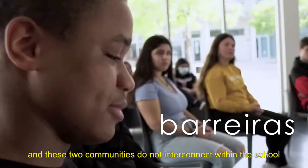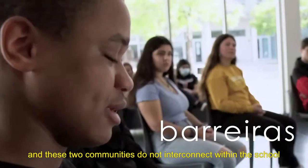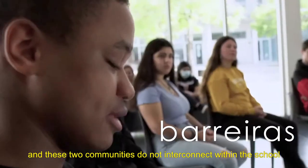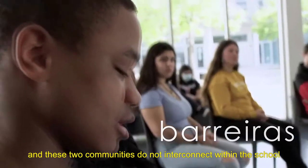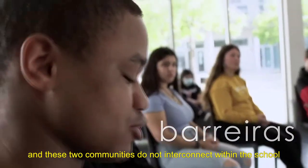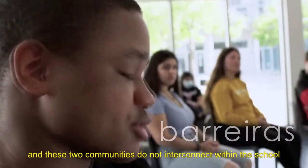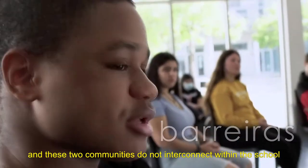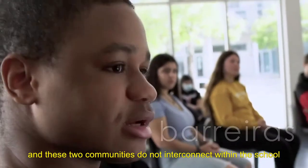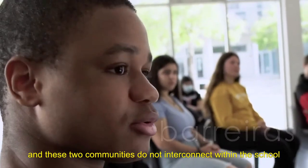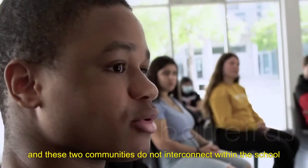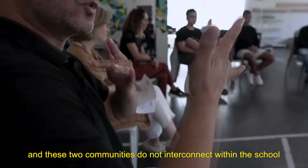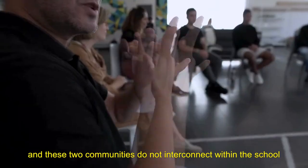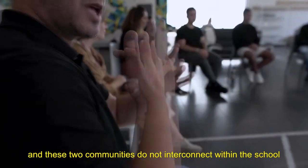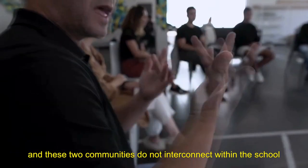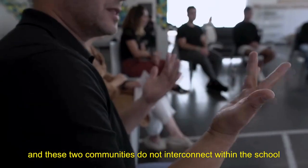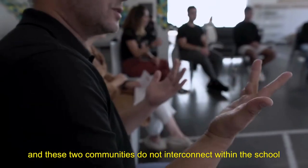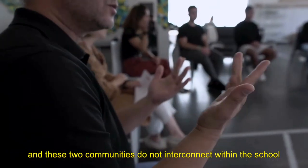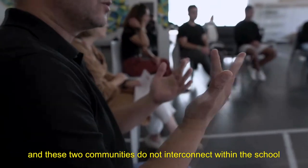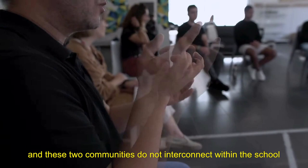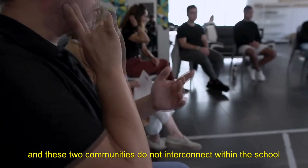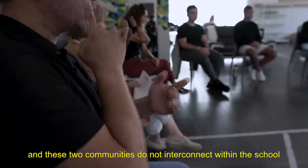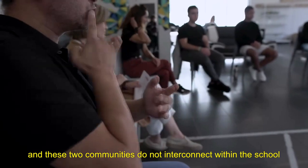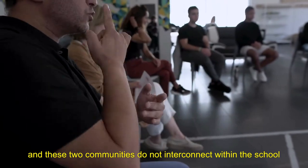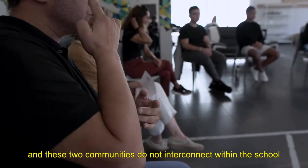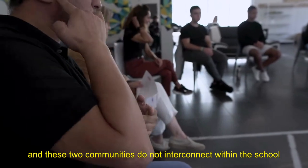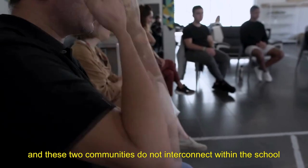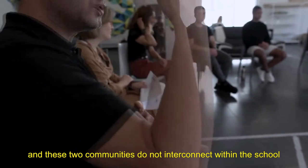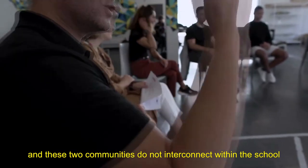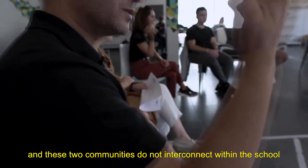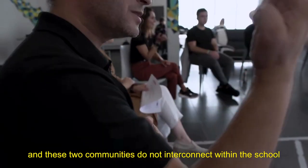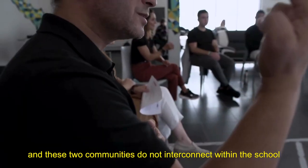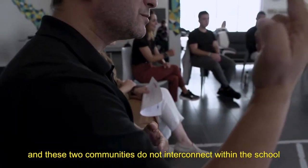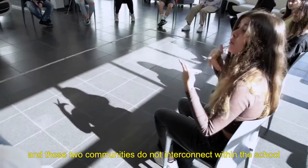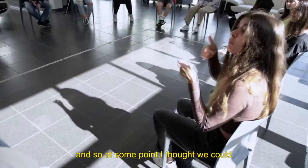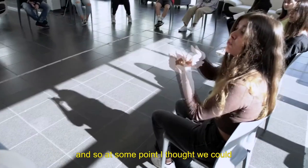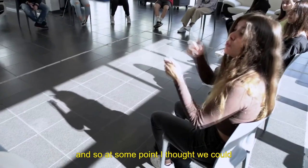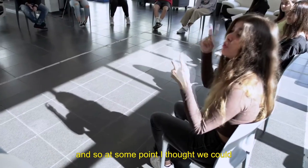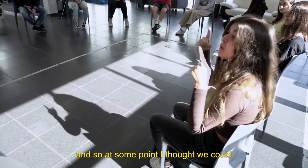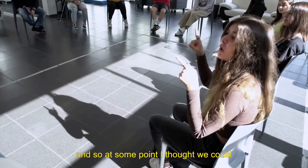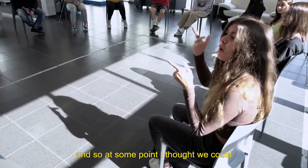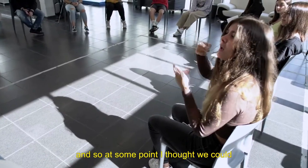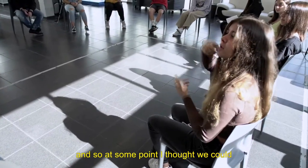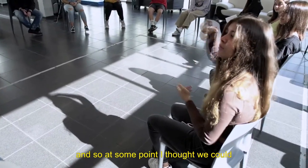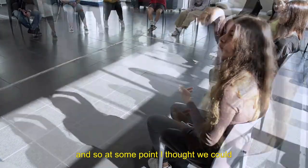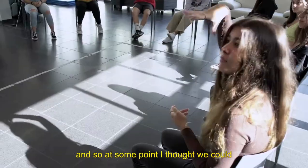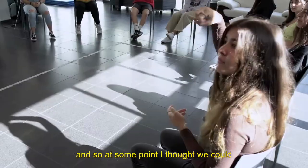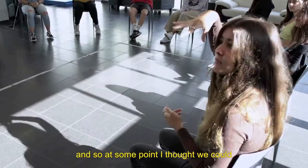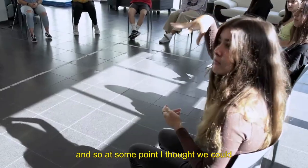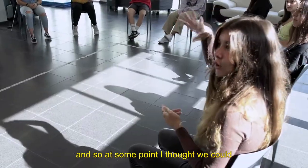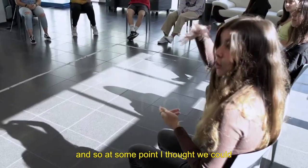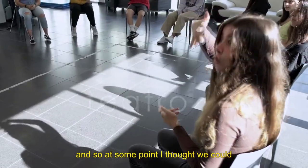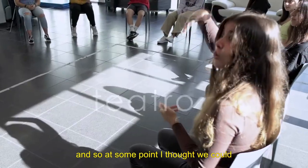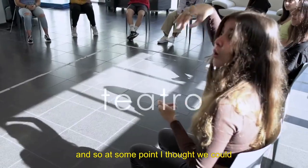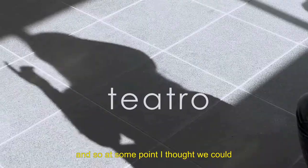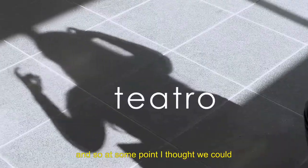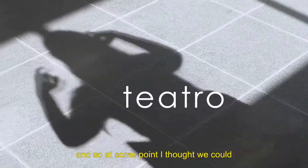comunidades não se interligam dentro da escola. E, portanto, a determinado momento eu